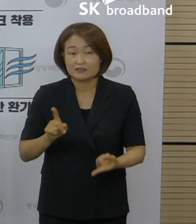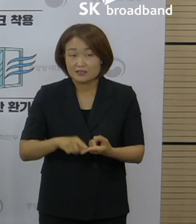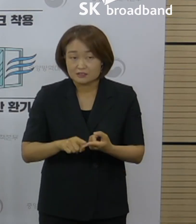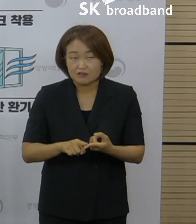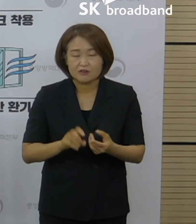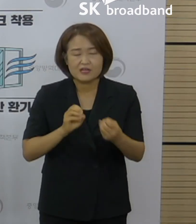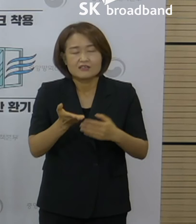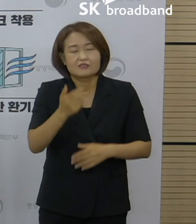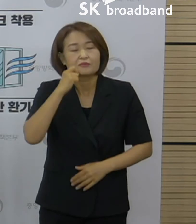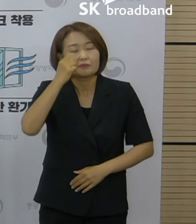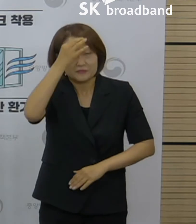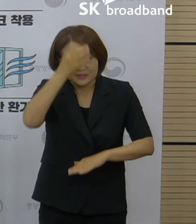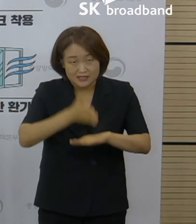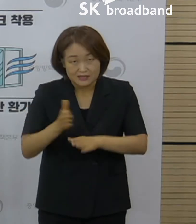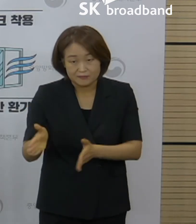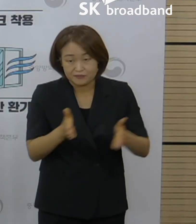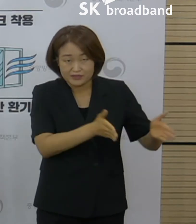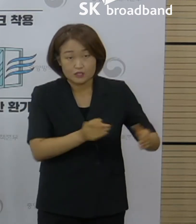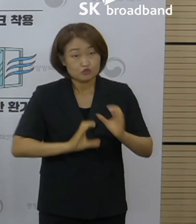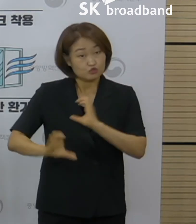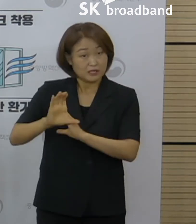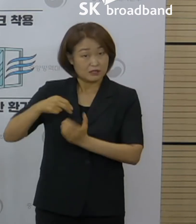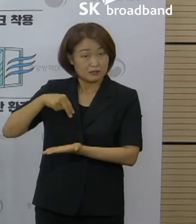추가로 방역당국에서 설명을 드리면